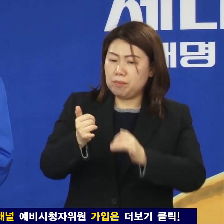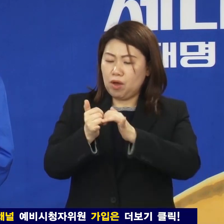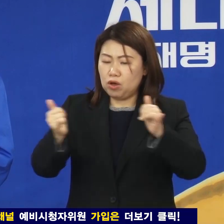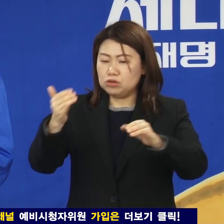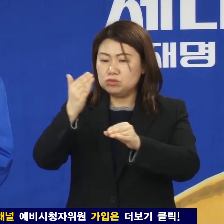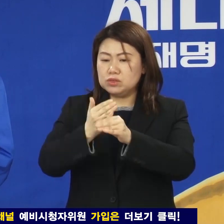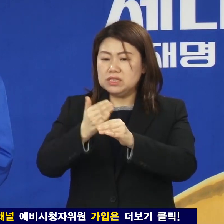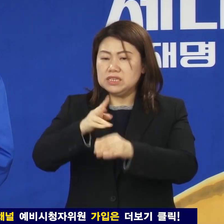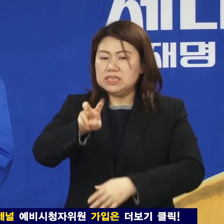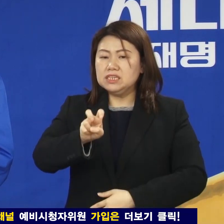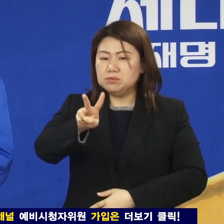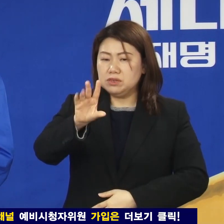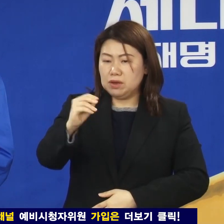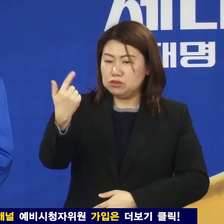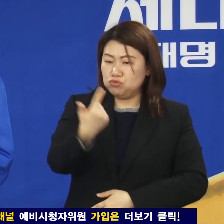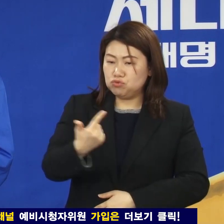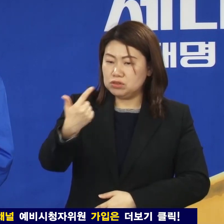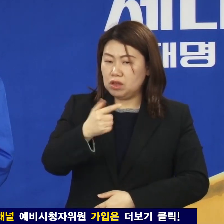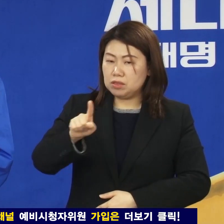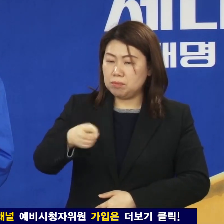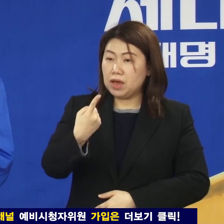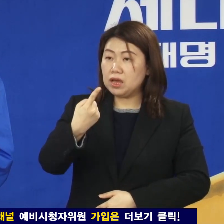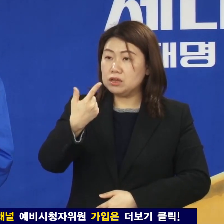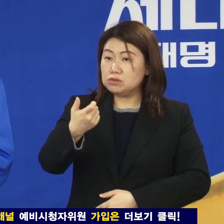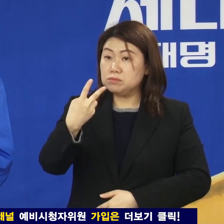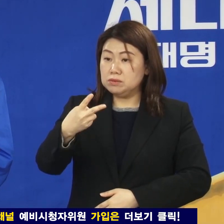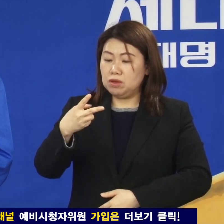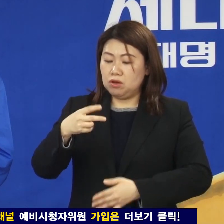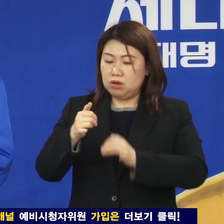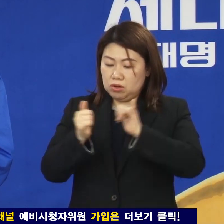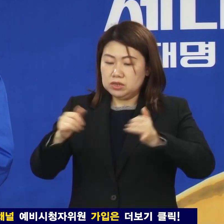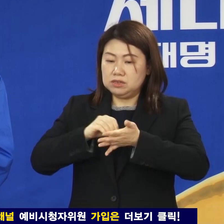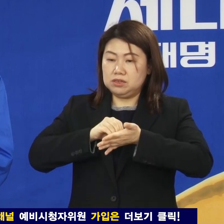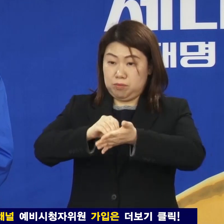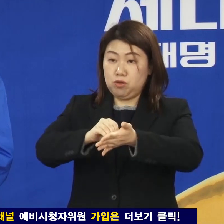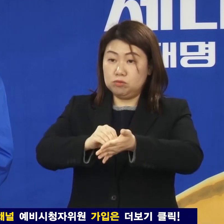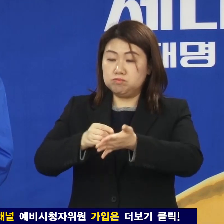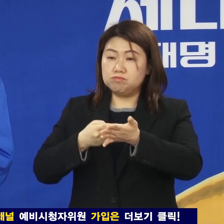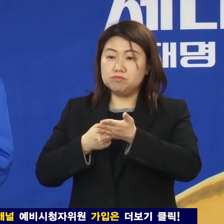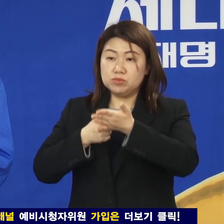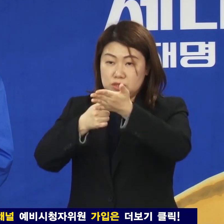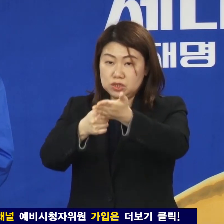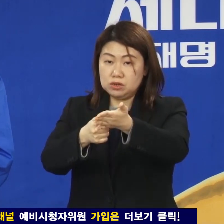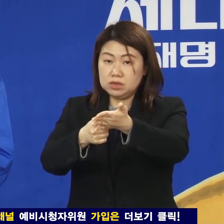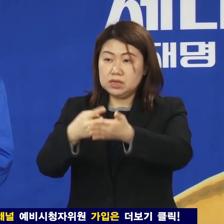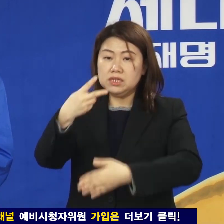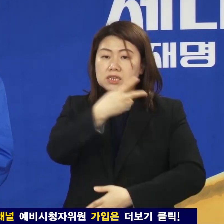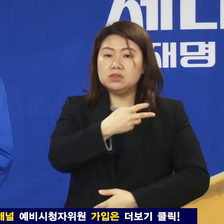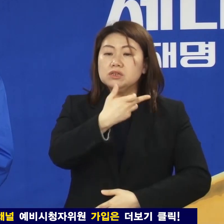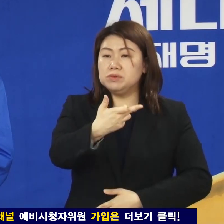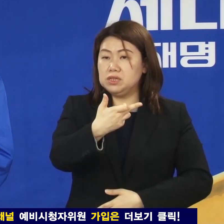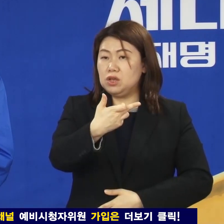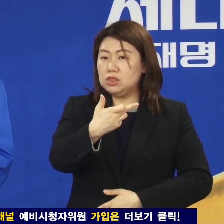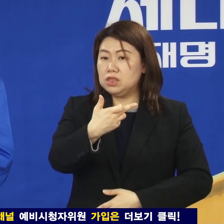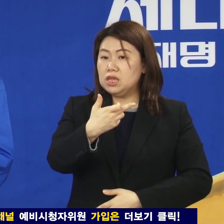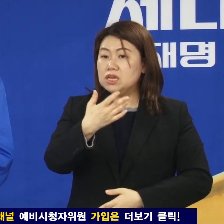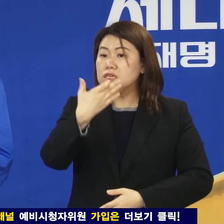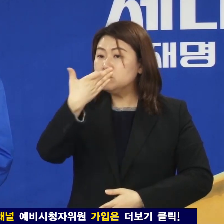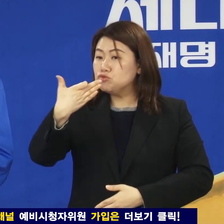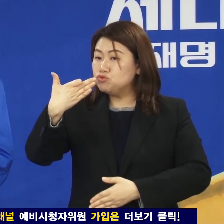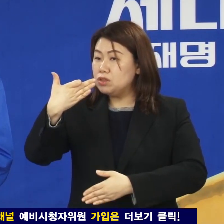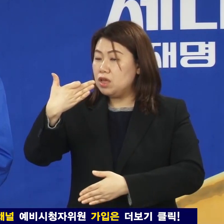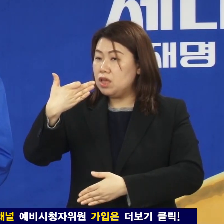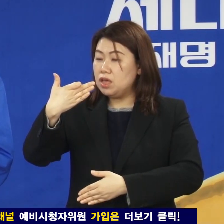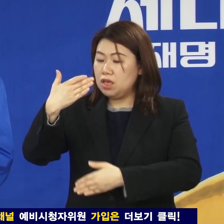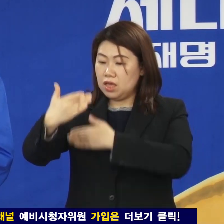1 120,000 6162 명이 참여 를 신청했습니다 이는 2017년 19대 대선 당시의